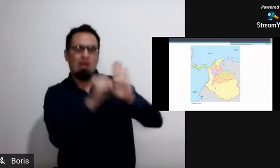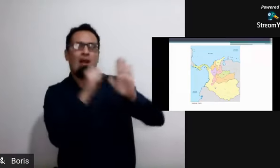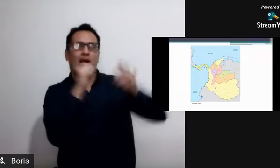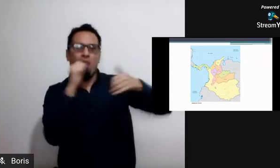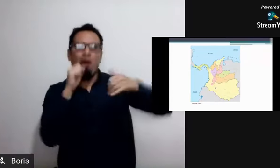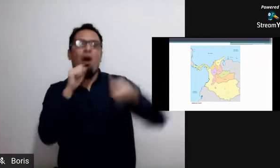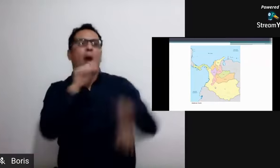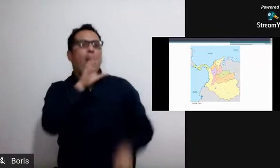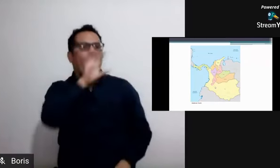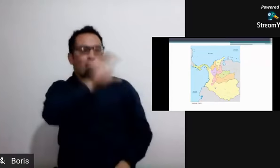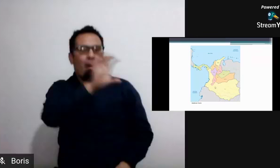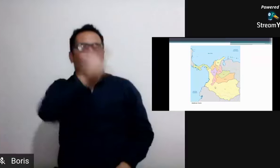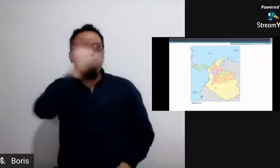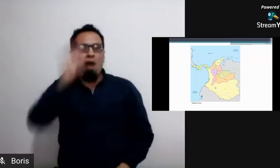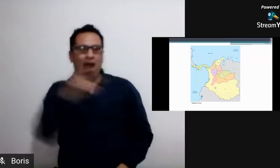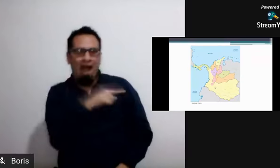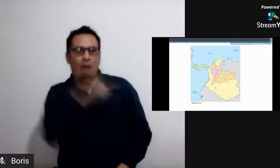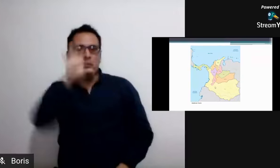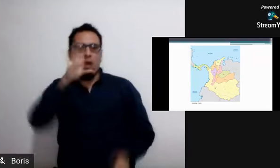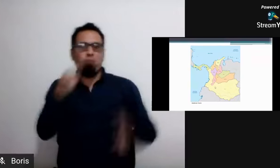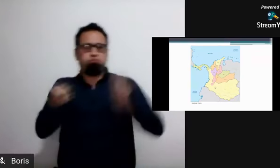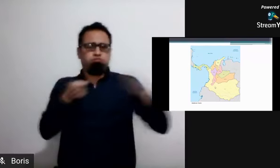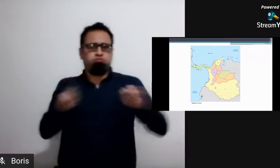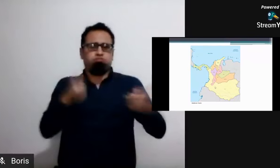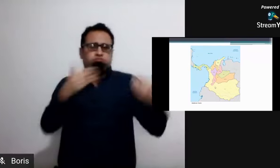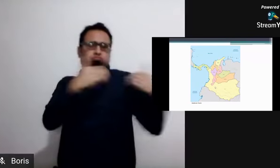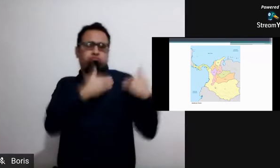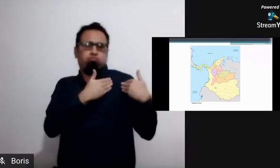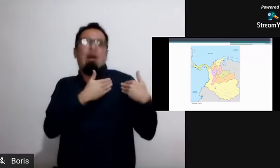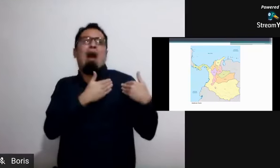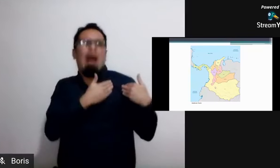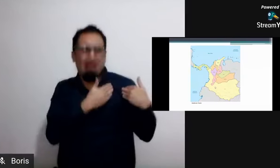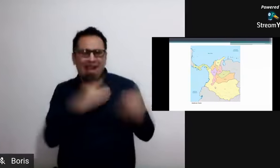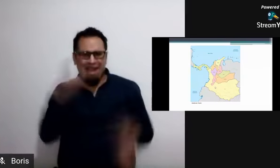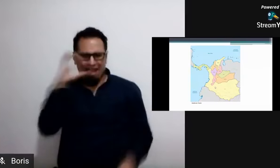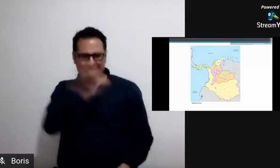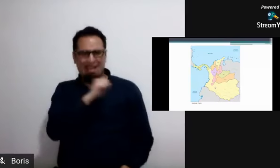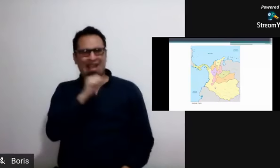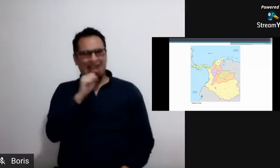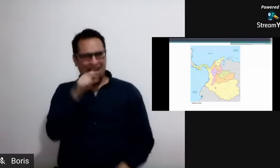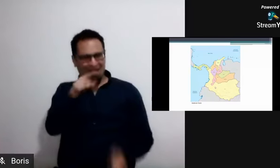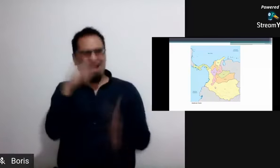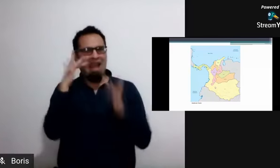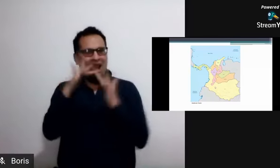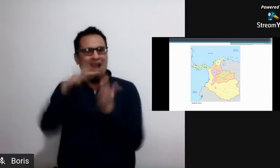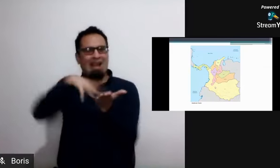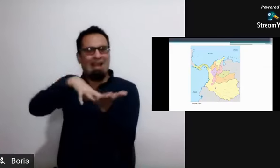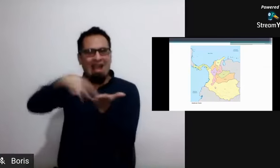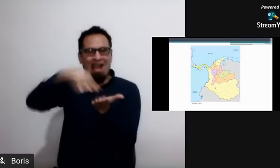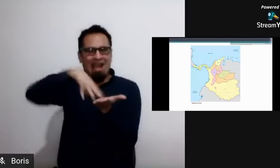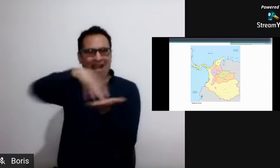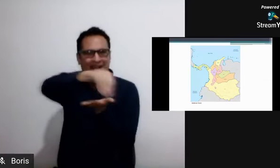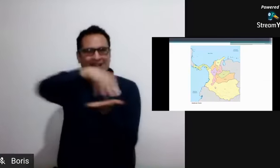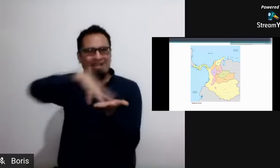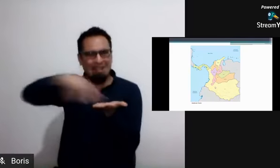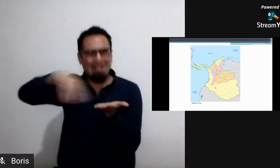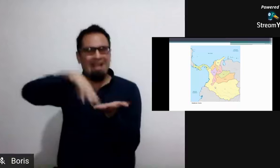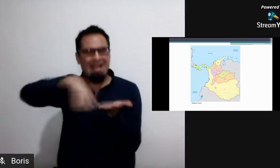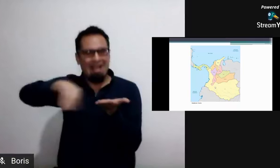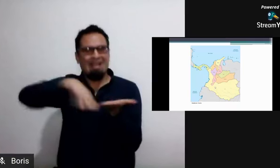comunicación con Bogotá y la presidencia era muy complicada por precisamente las dificultades de